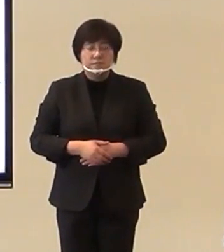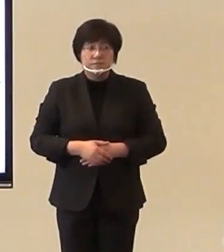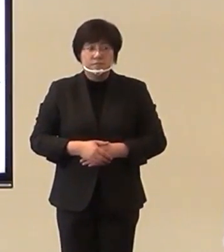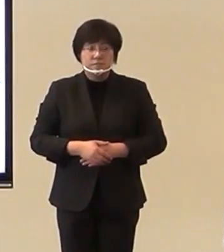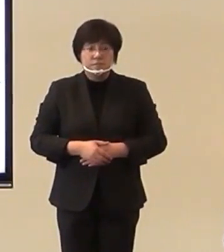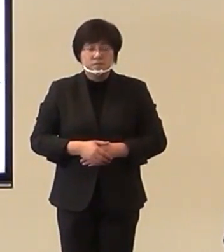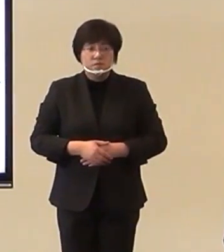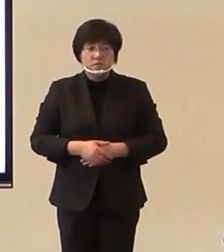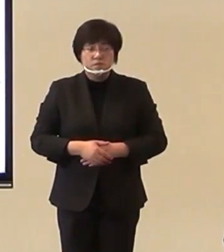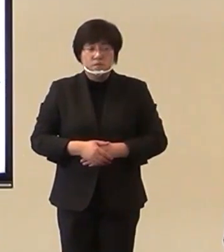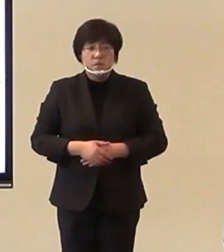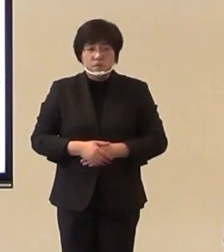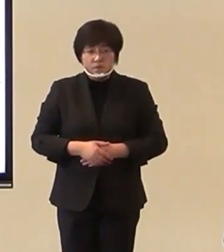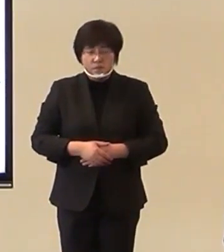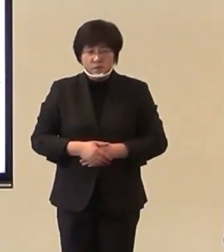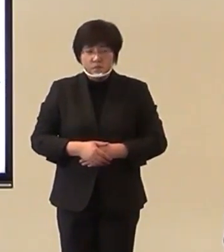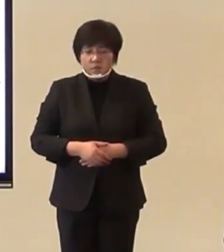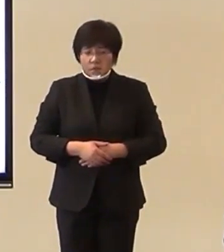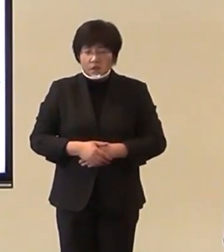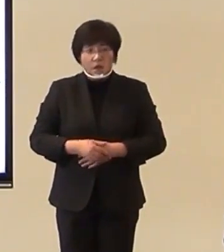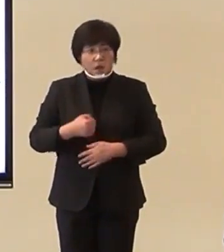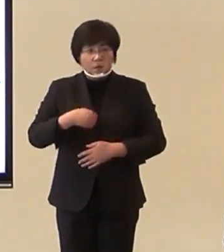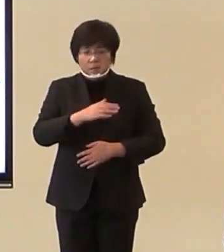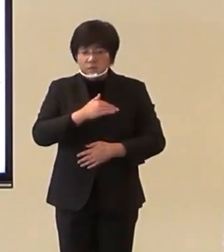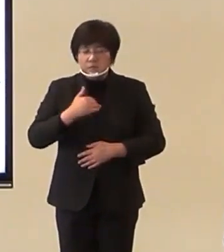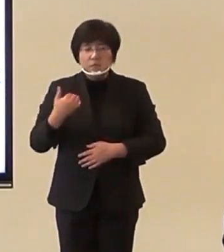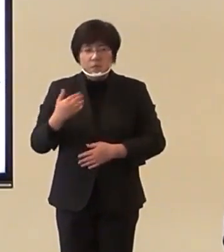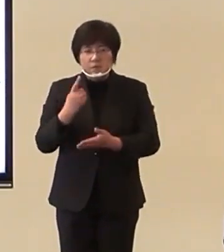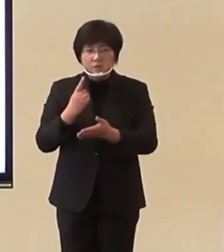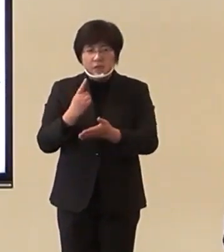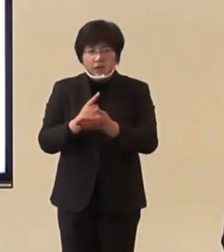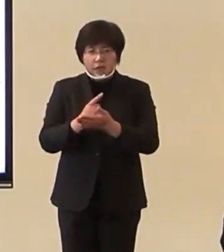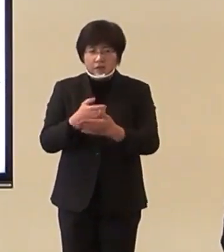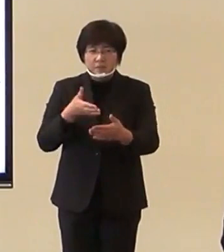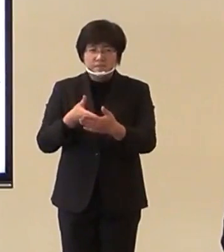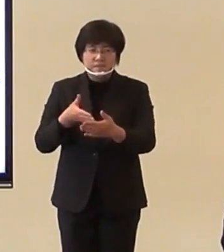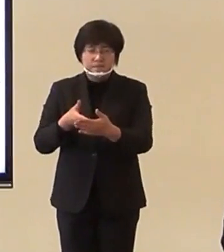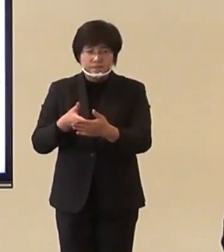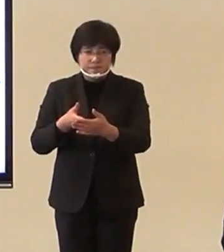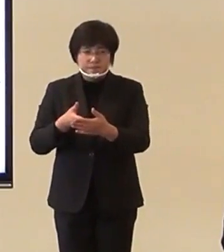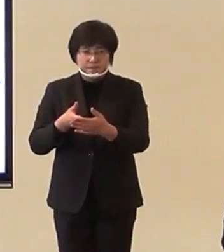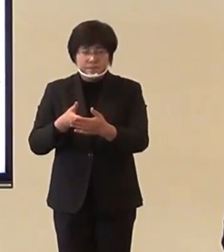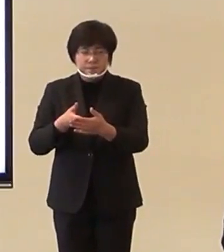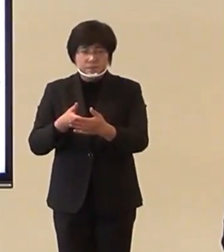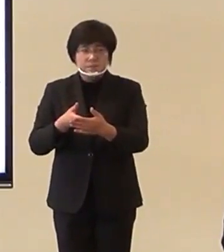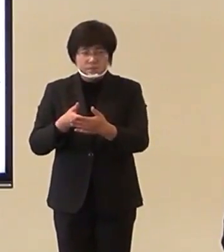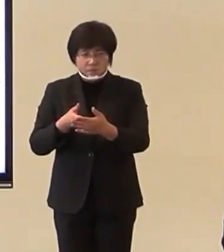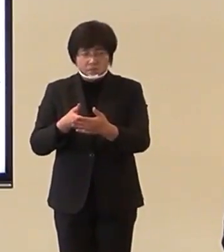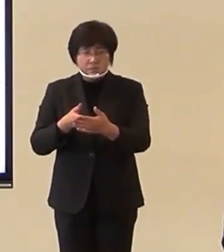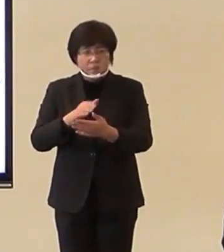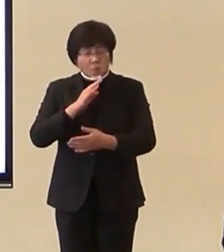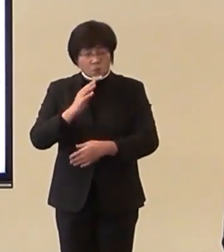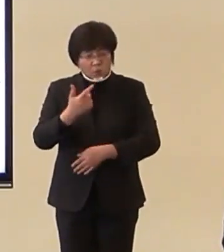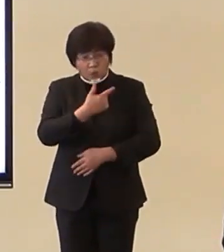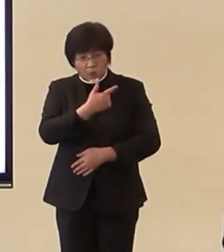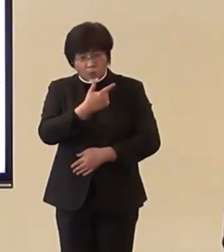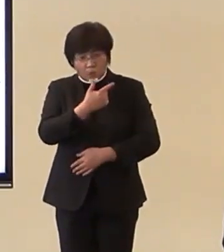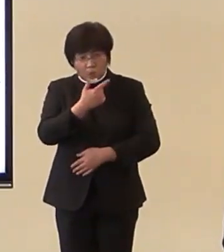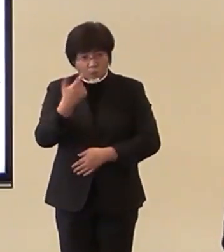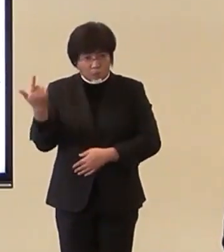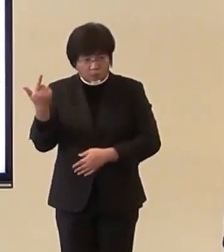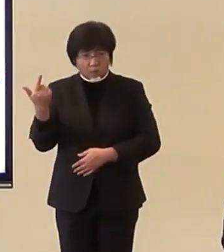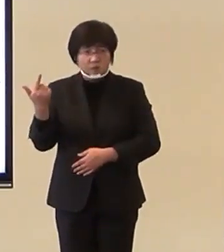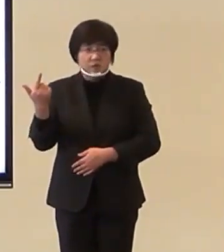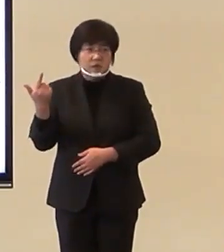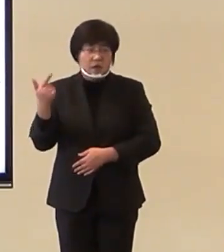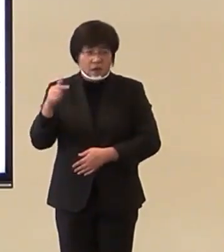先ほども申し上げましたけれども、私どもだけではこの会長申し上げました、この本当に大きな一番最優